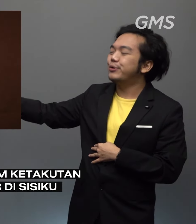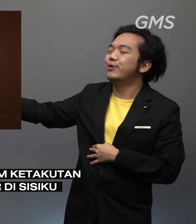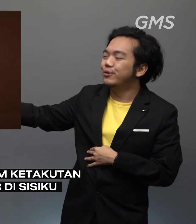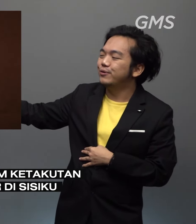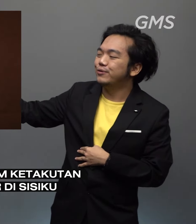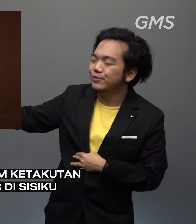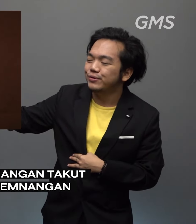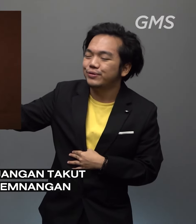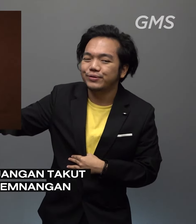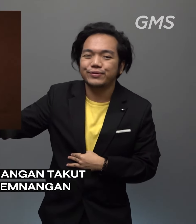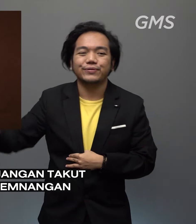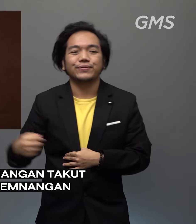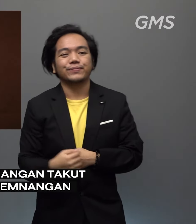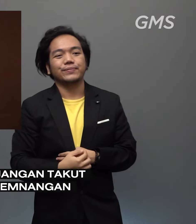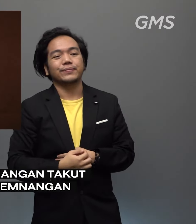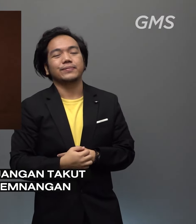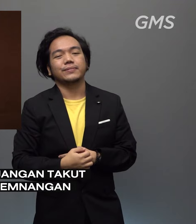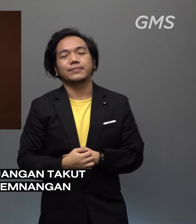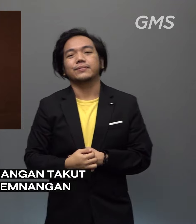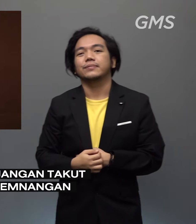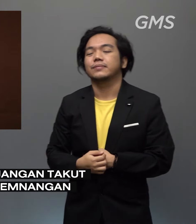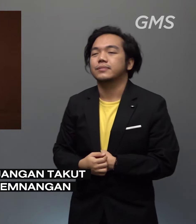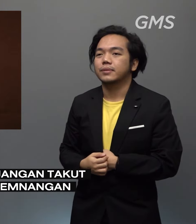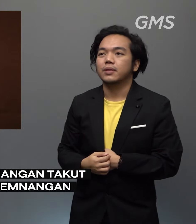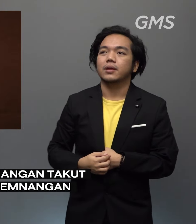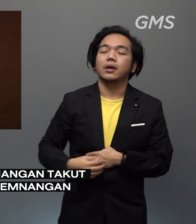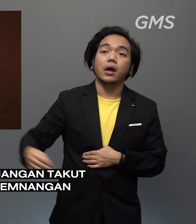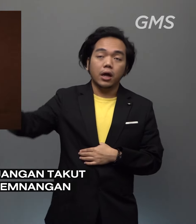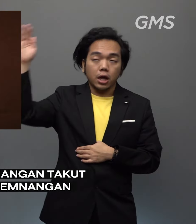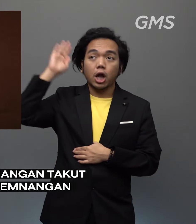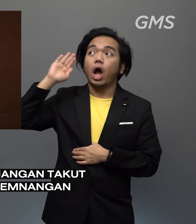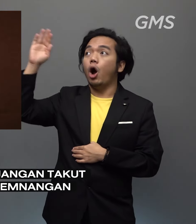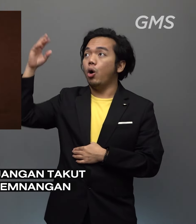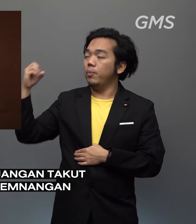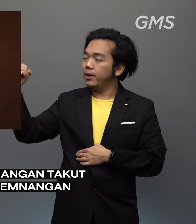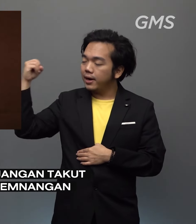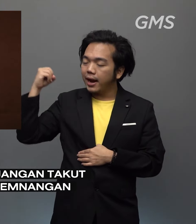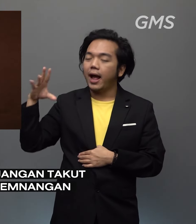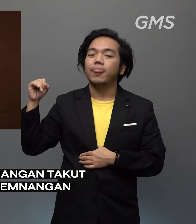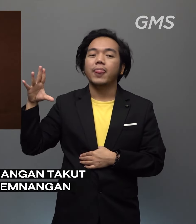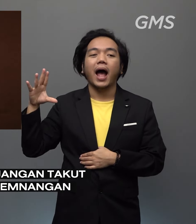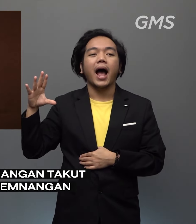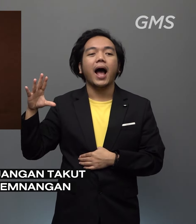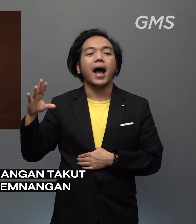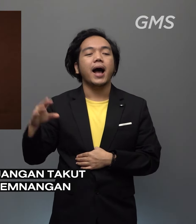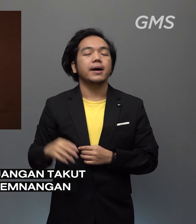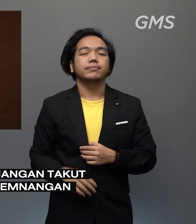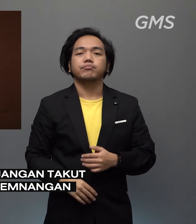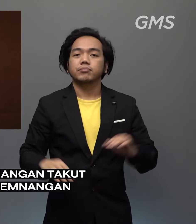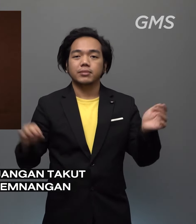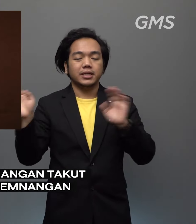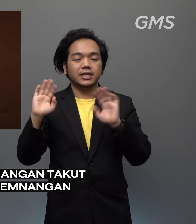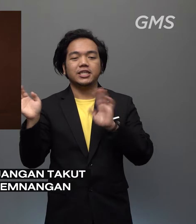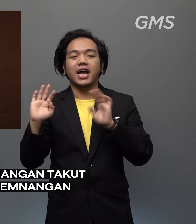sisiku. Kau berkata jangan takut. Kau berkata